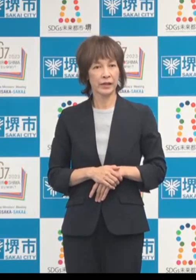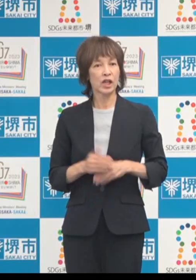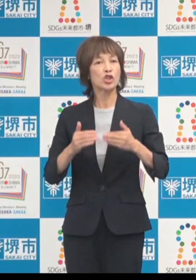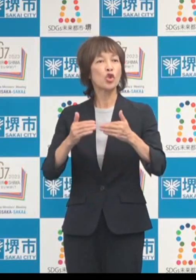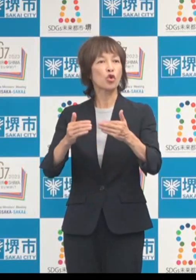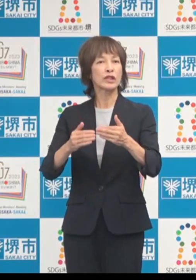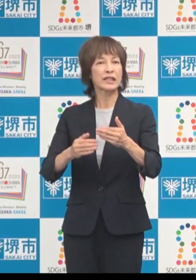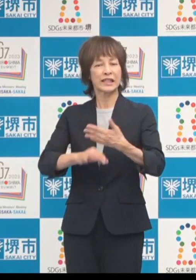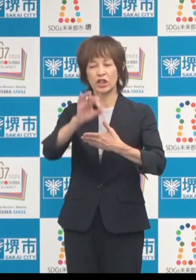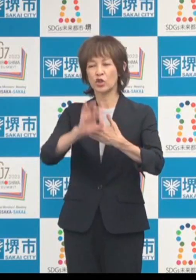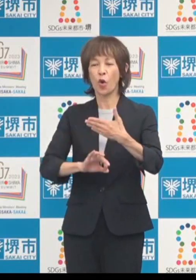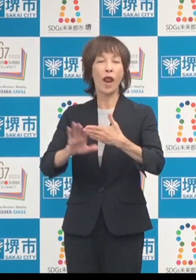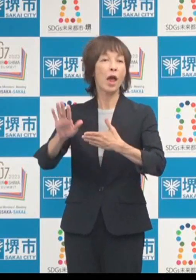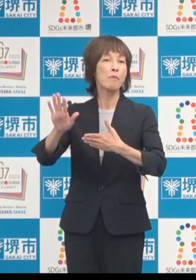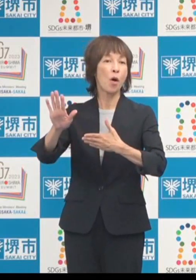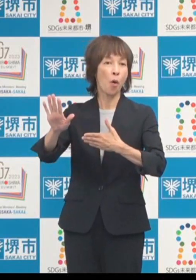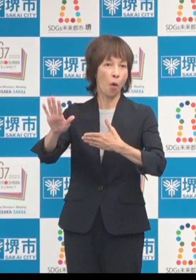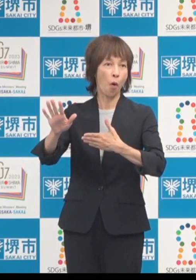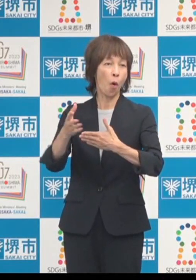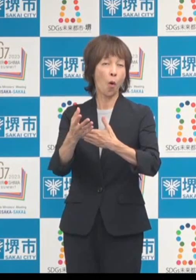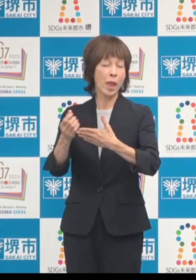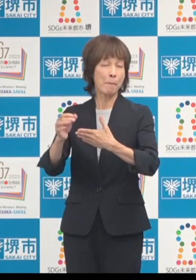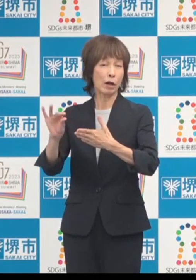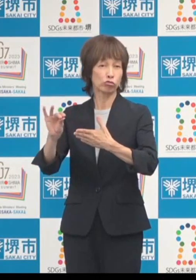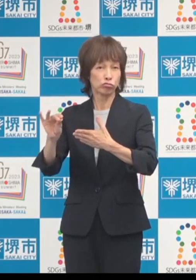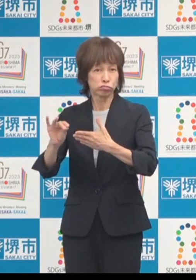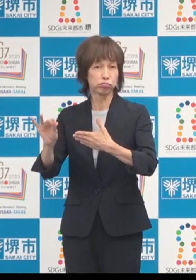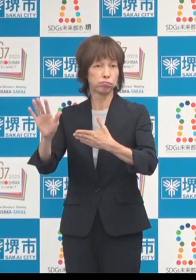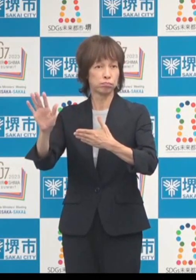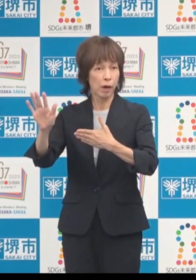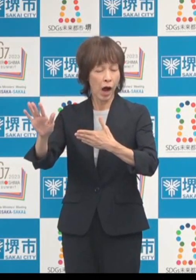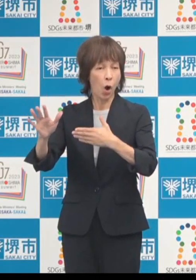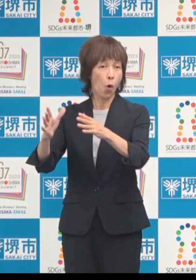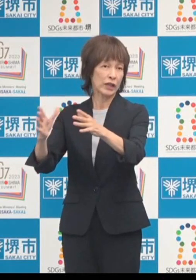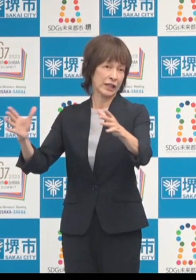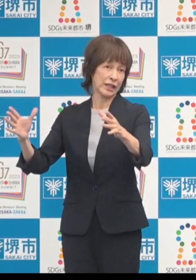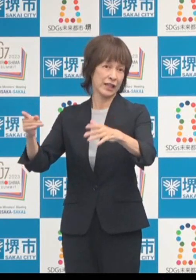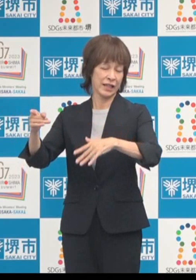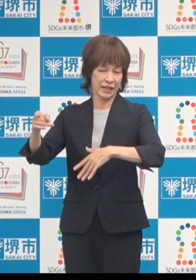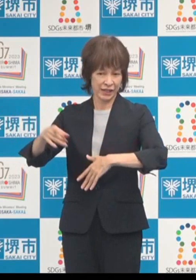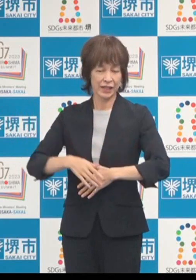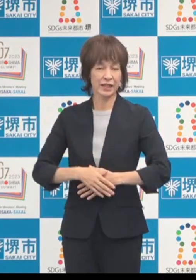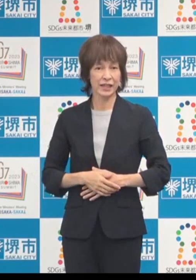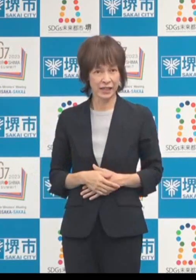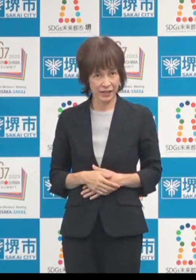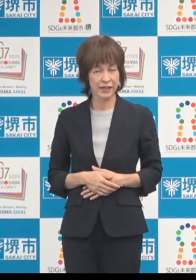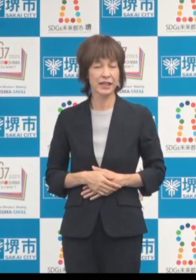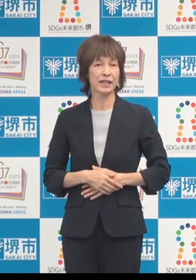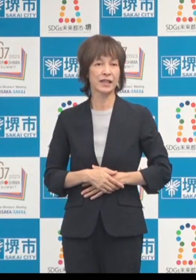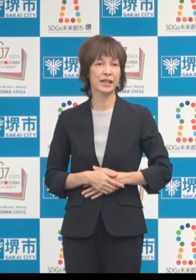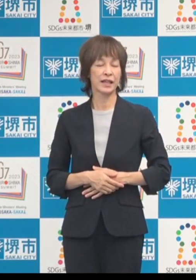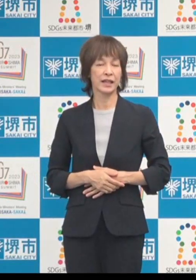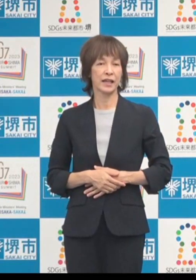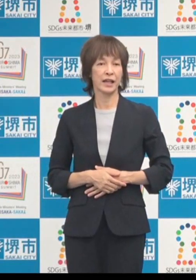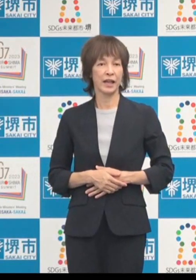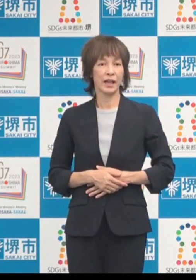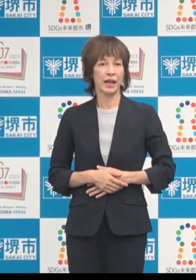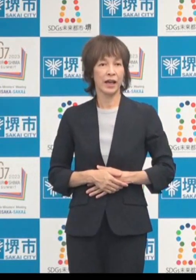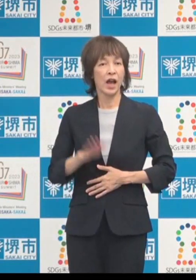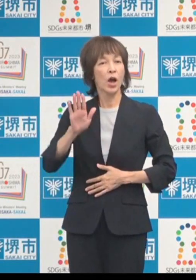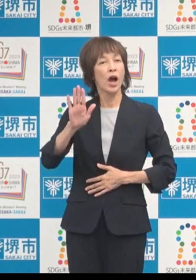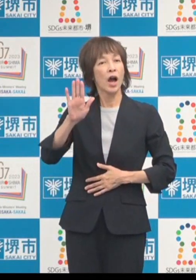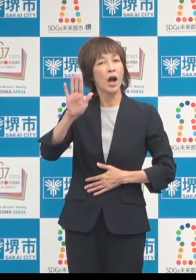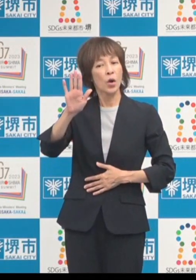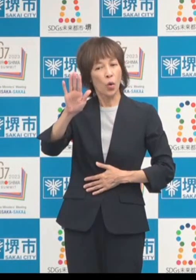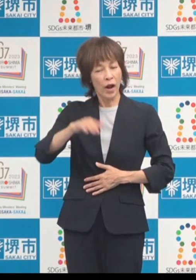こはもう何百億単位という結構大きな規模もありますが、そこでも今堺市に積極的に投資もしていただいている状況ですので、これからのス